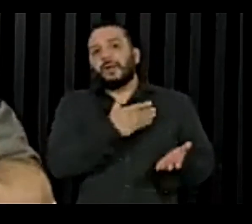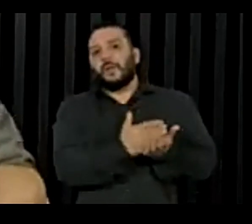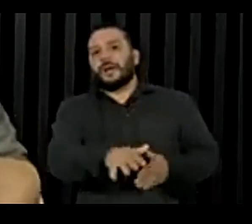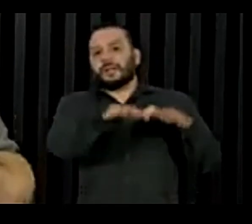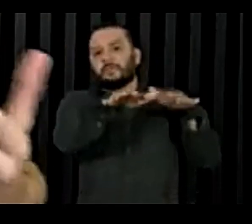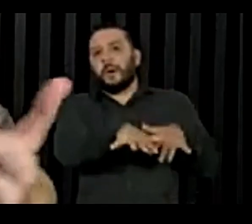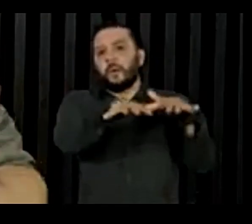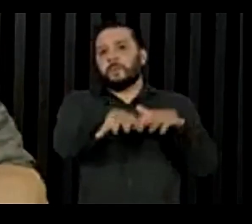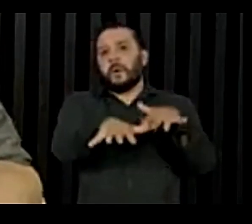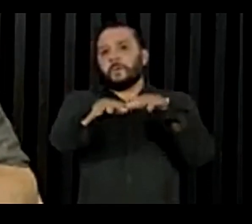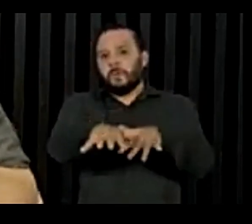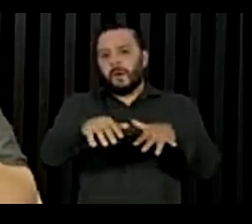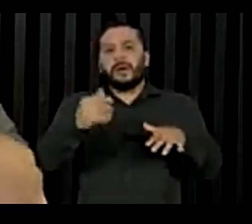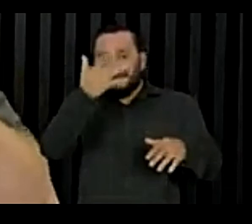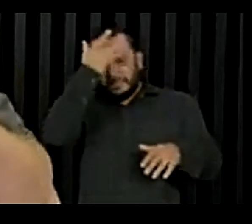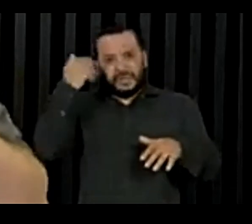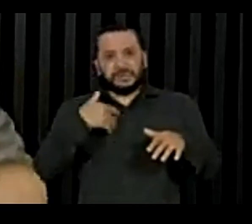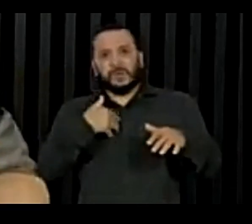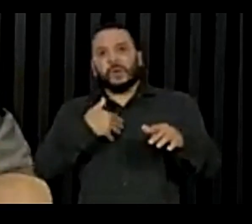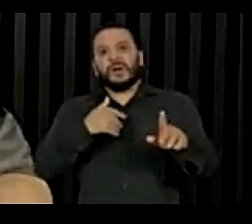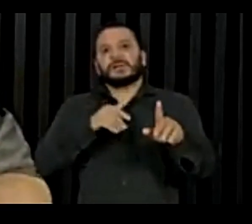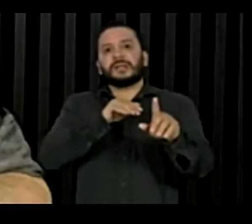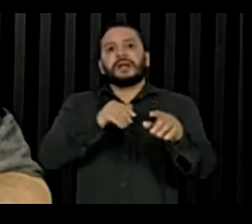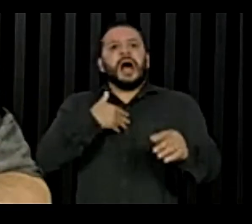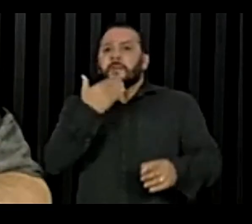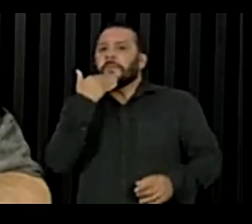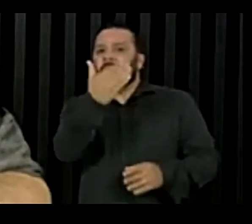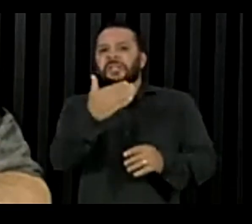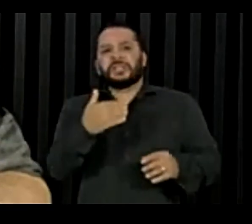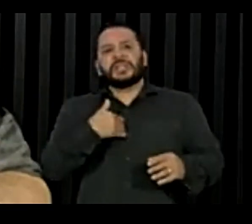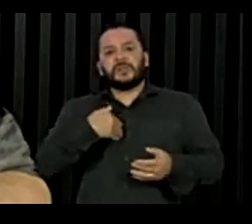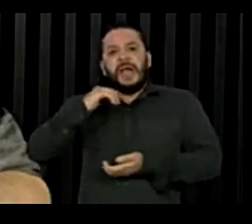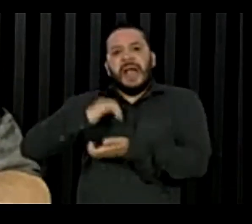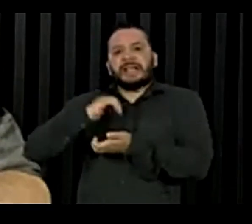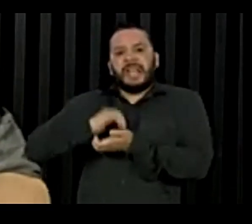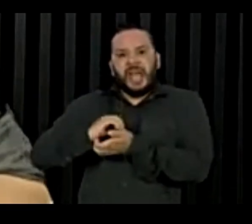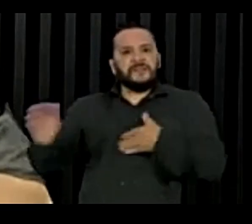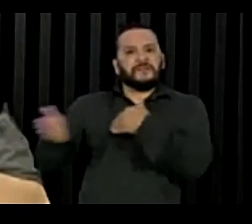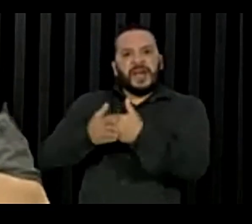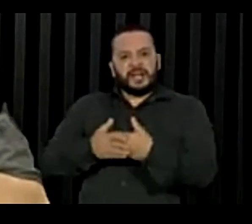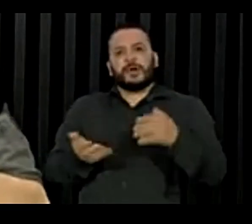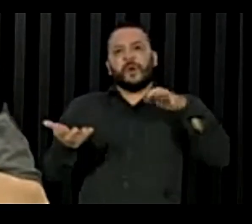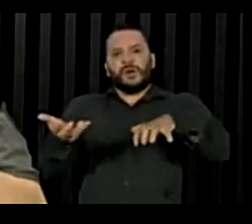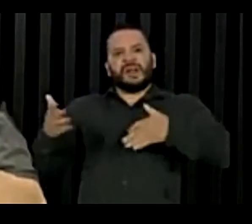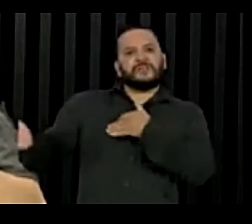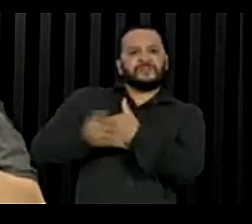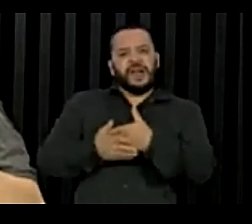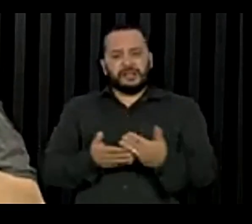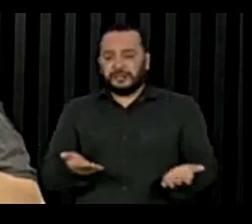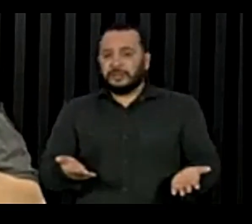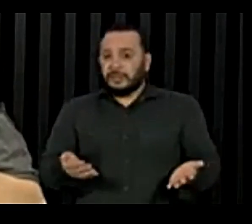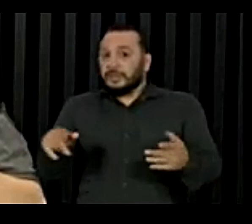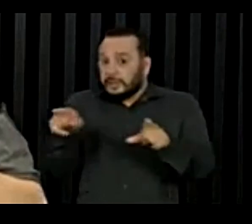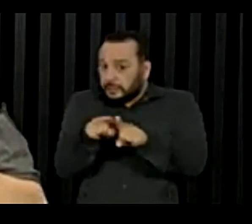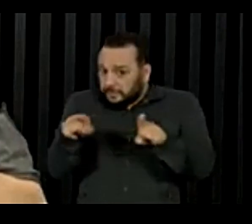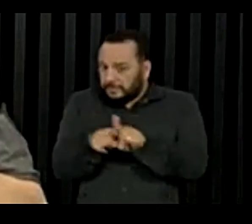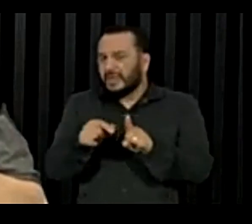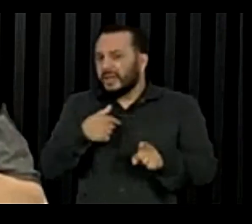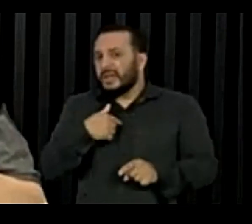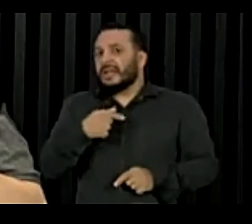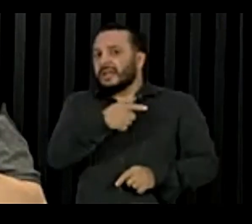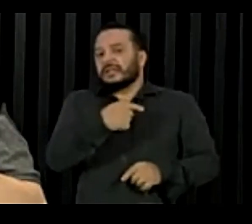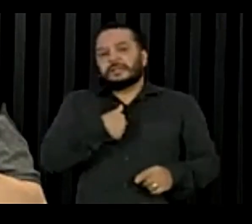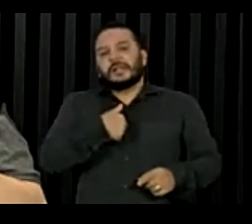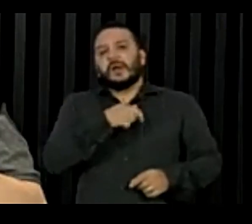quando ele começa a ter ao seu redor pessoas pedindo o fechamento do STF, do Congresso Nacional, quando ele tem ali um